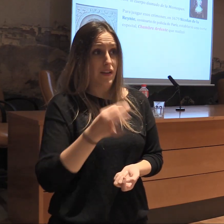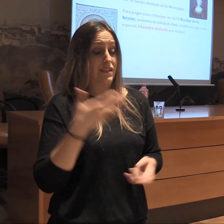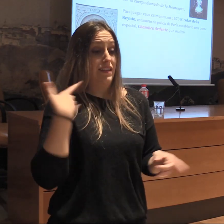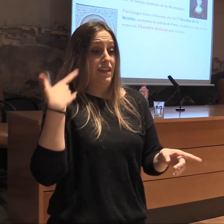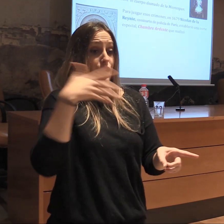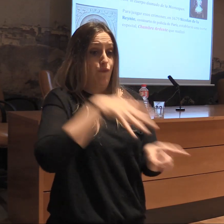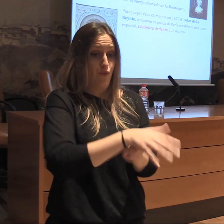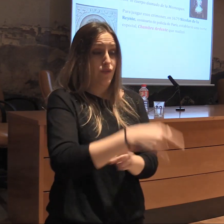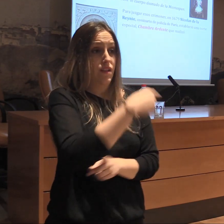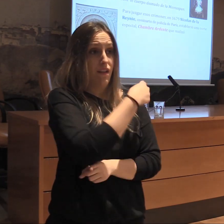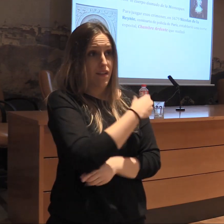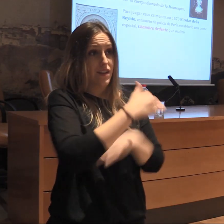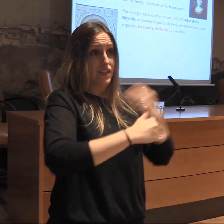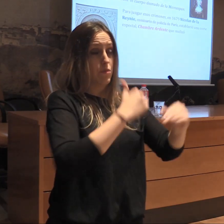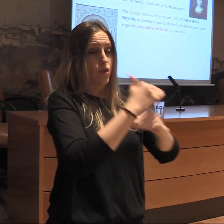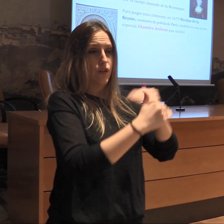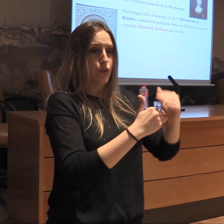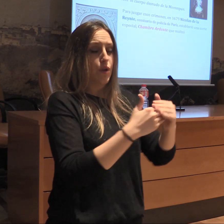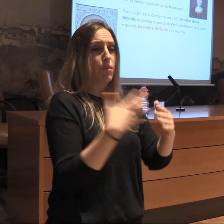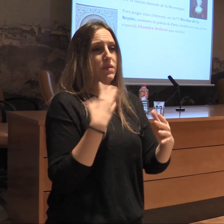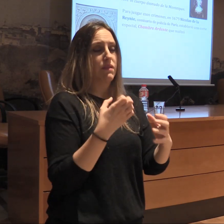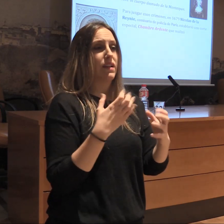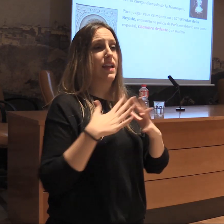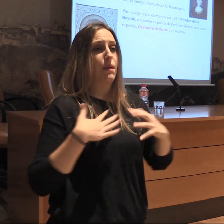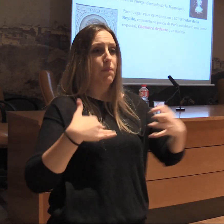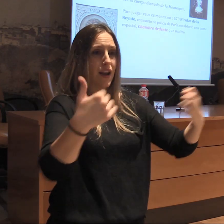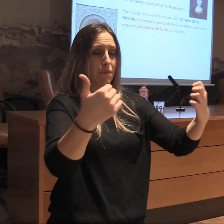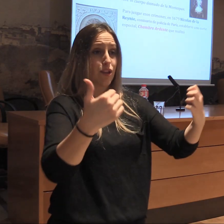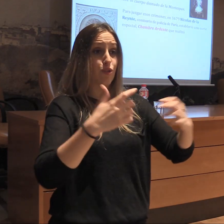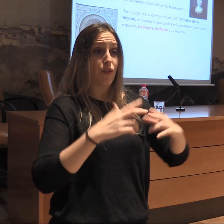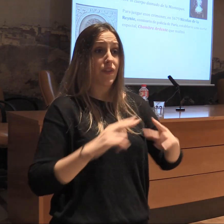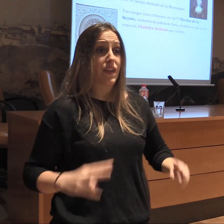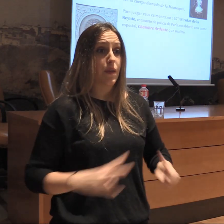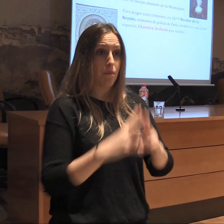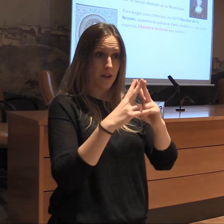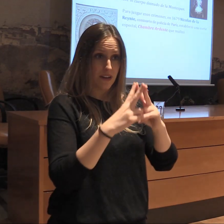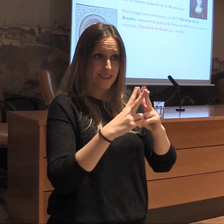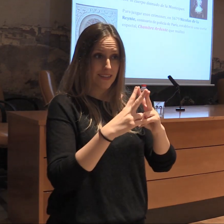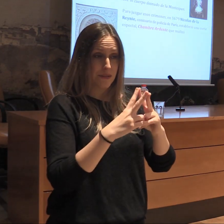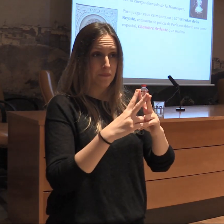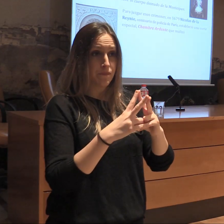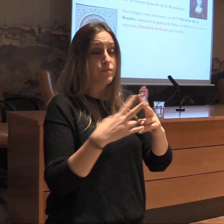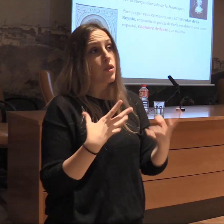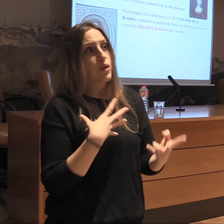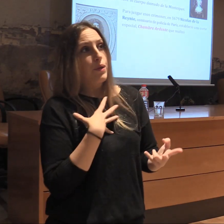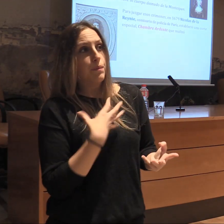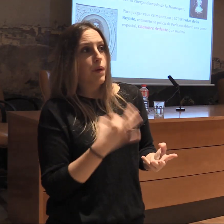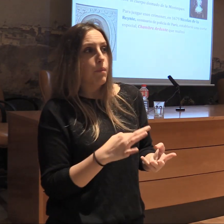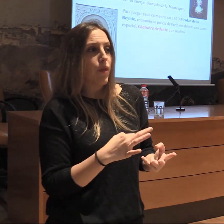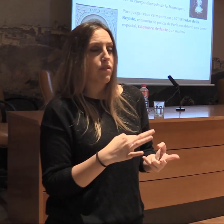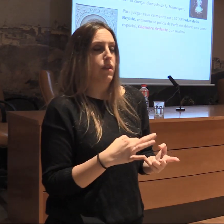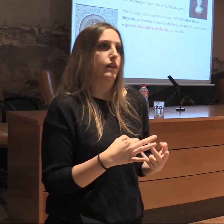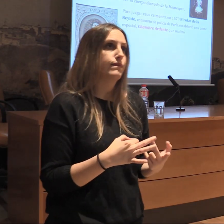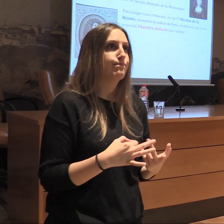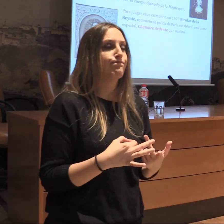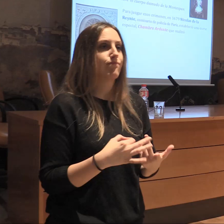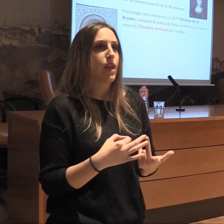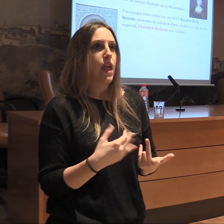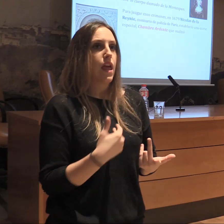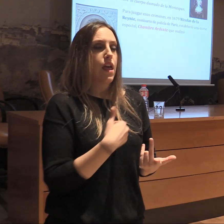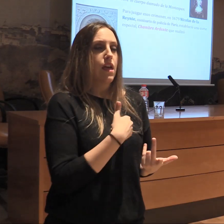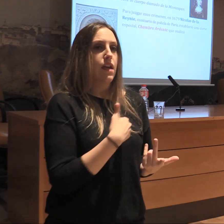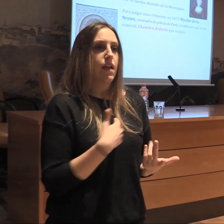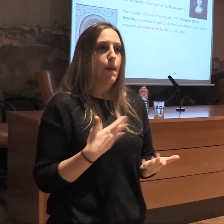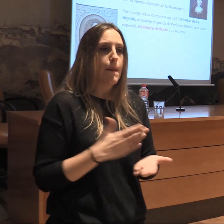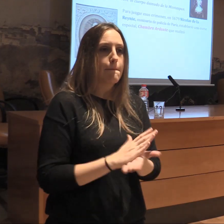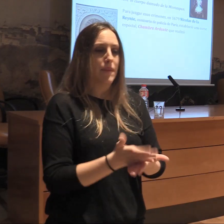procesos, el Parlamento de París, donde estaba el tribunal ordinario, pues podía no ser imparcial respecto a los